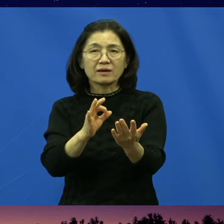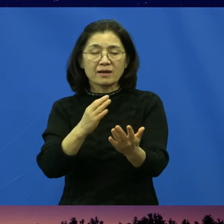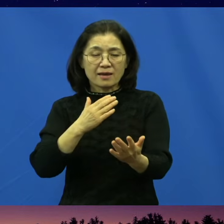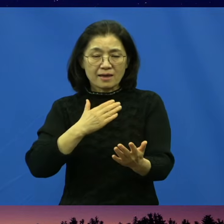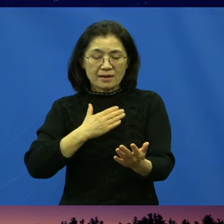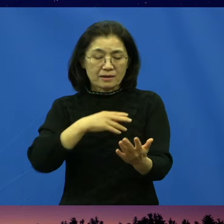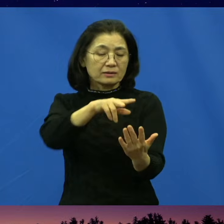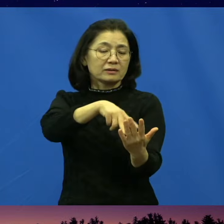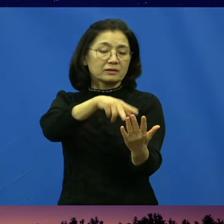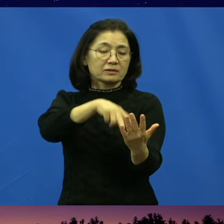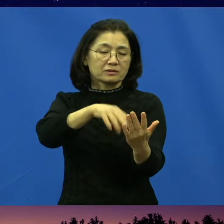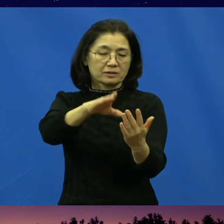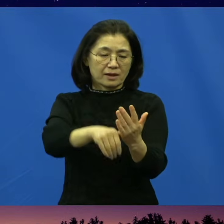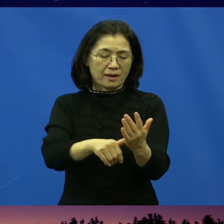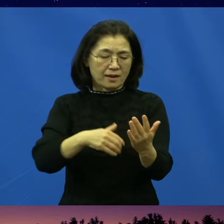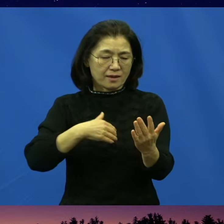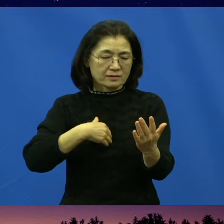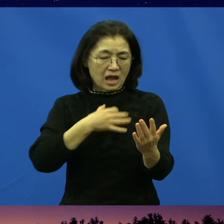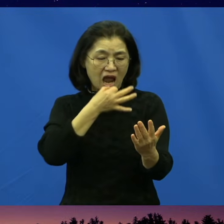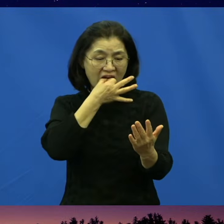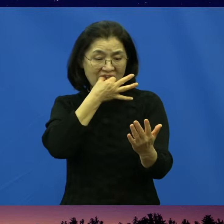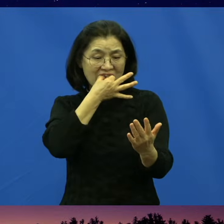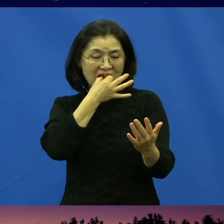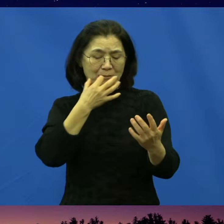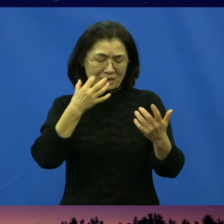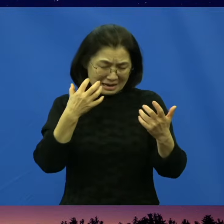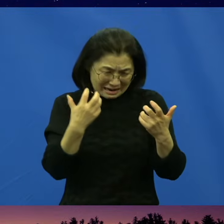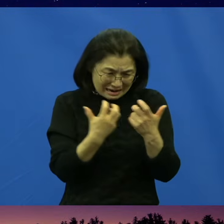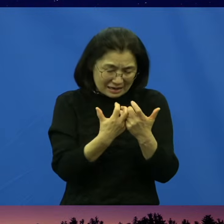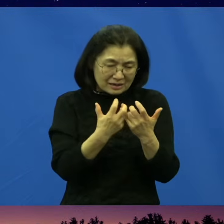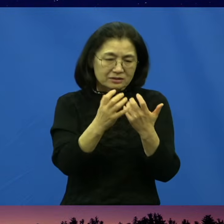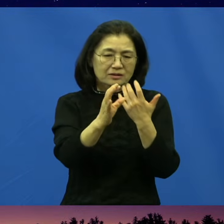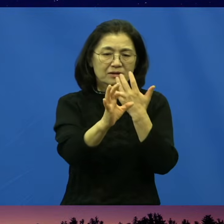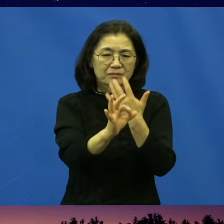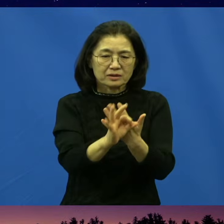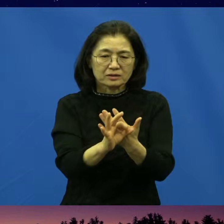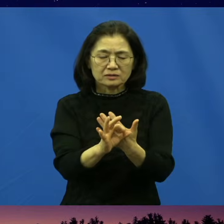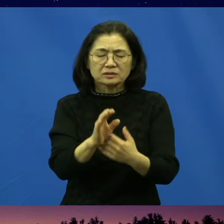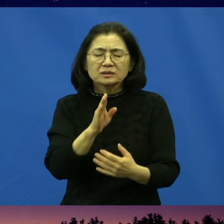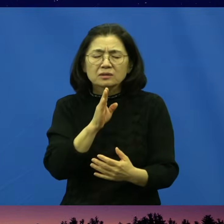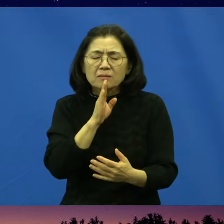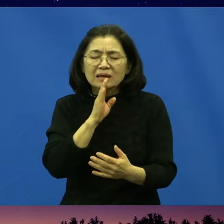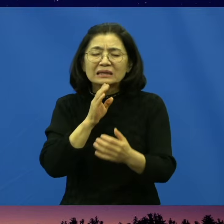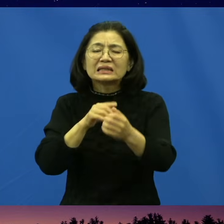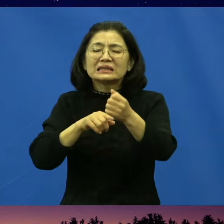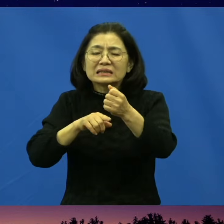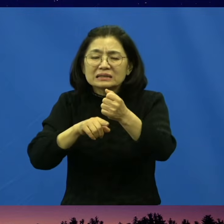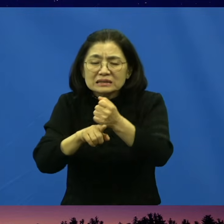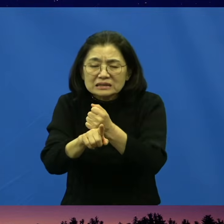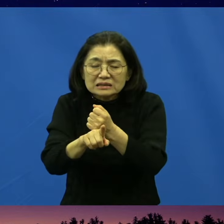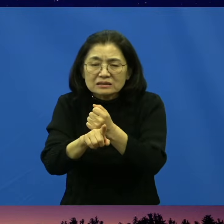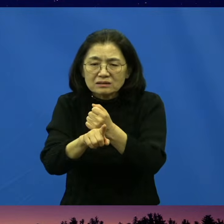있으면 진짜 붙잡아야 될 진리를 담지 못하게 되죠. 낙심하게 됩니다.